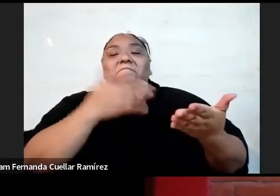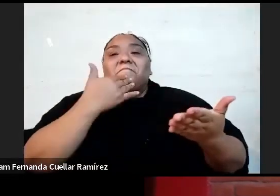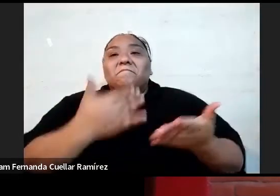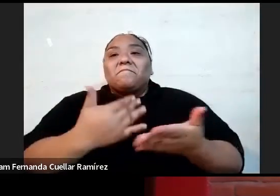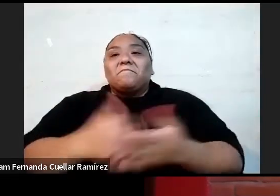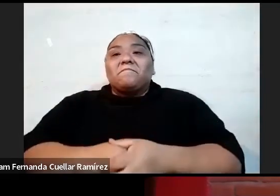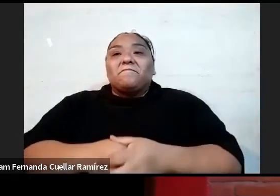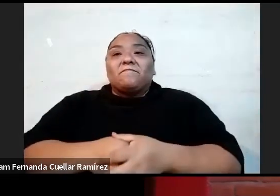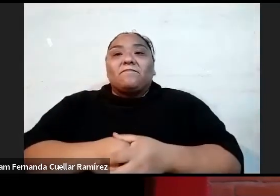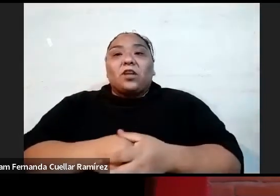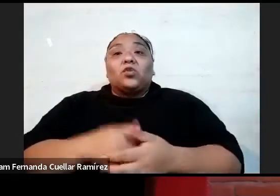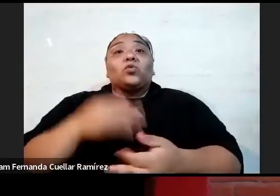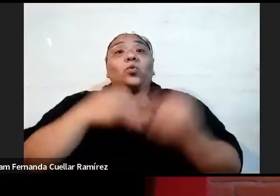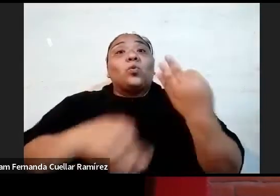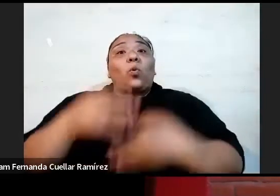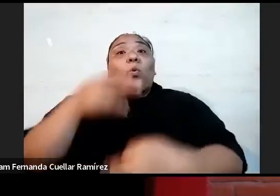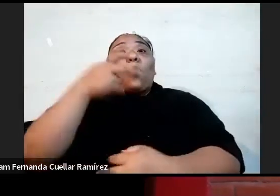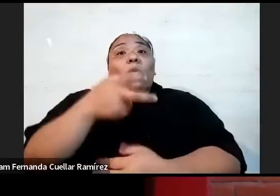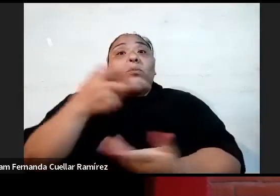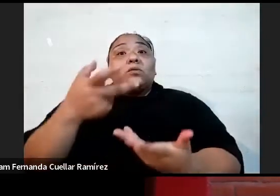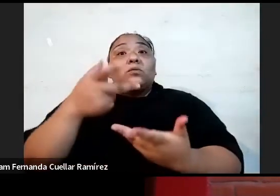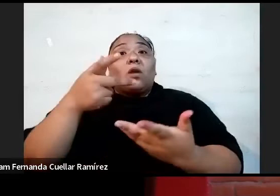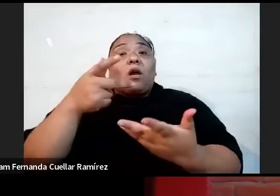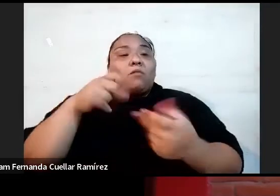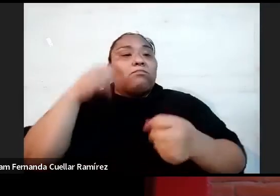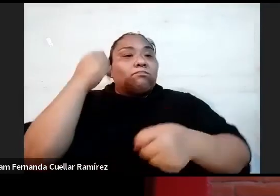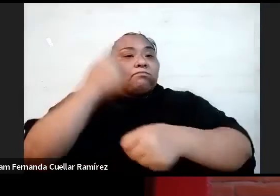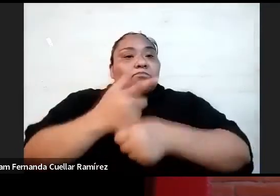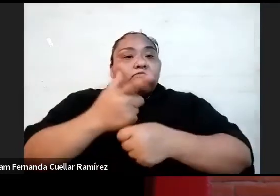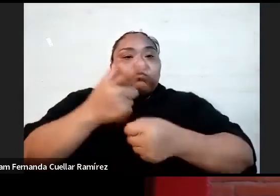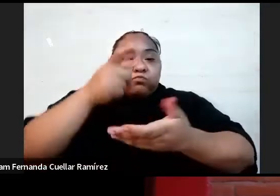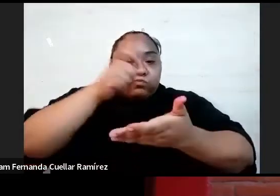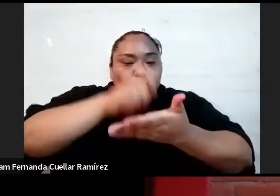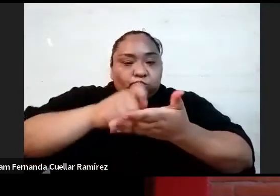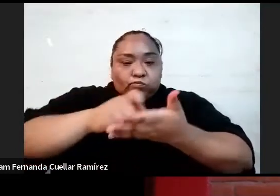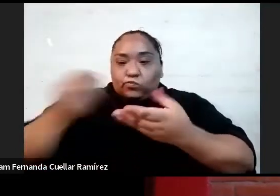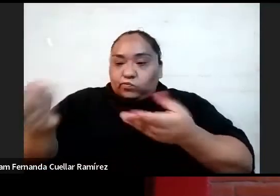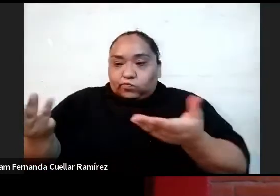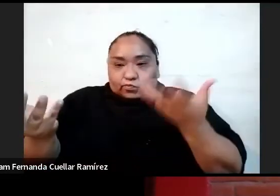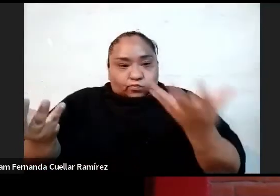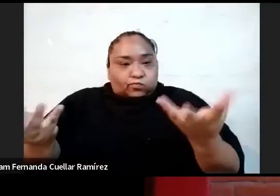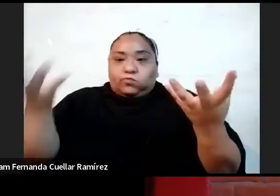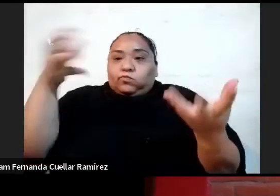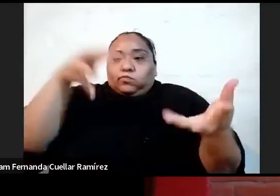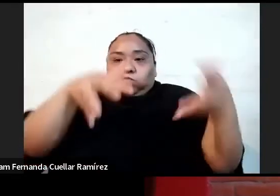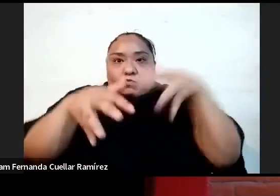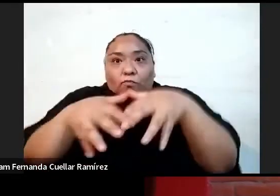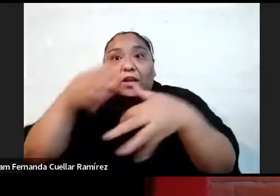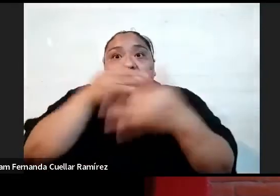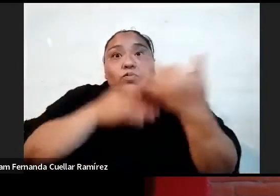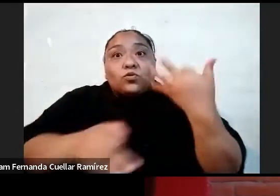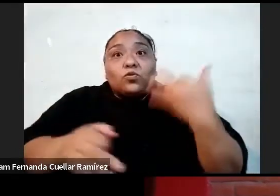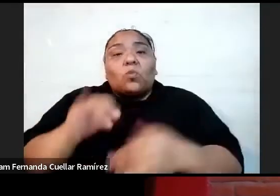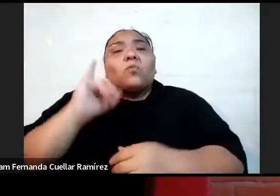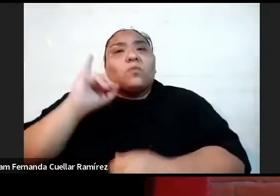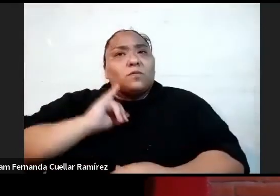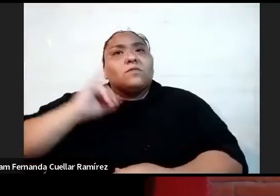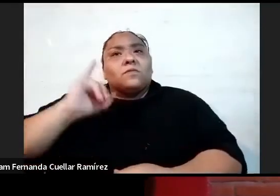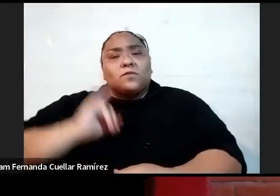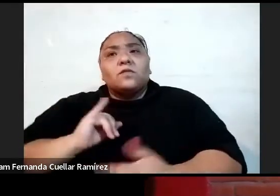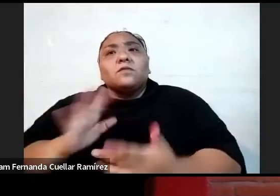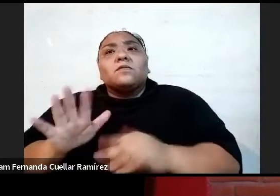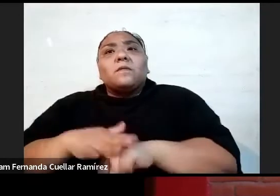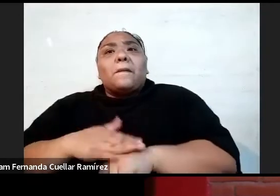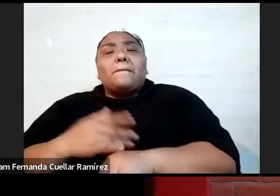este espacio que encuentras en las letras y cómo se va combinando es muy interesante, porque